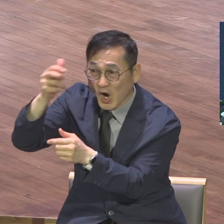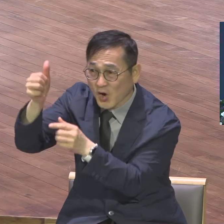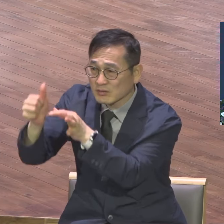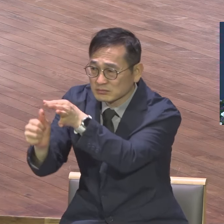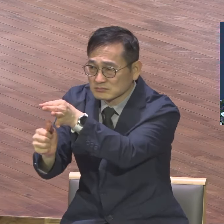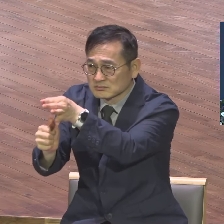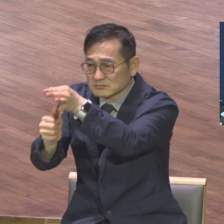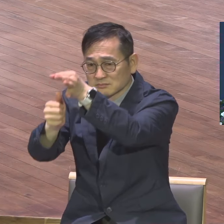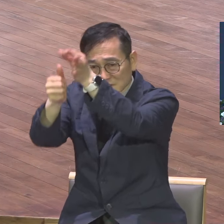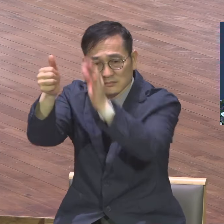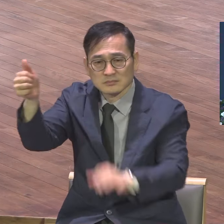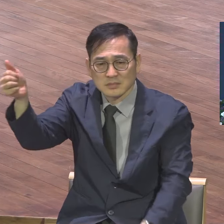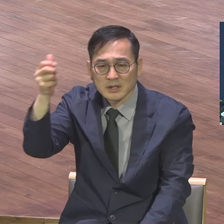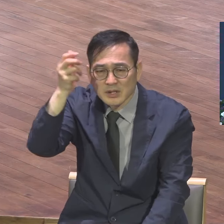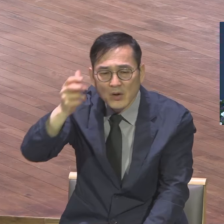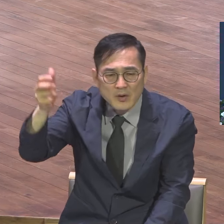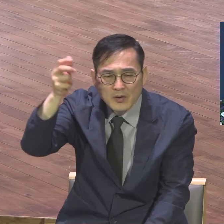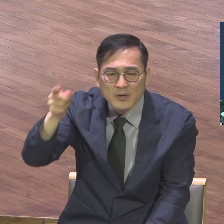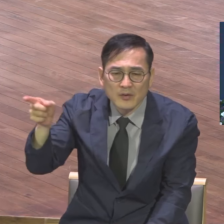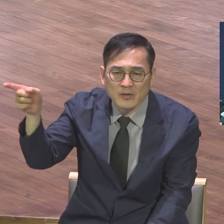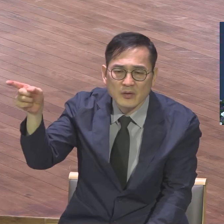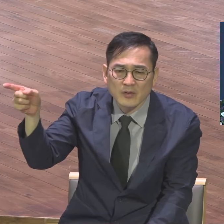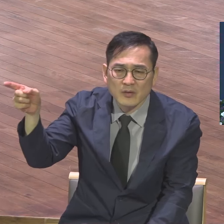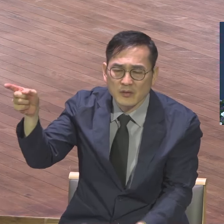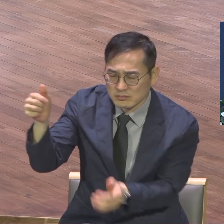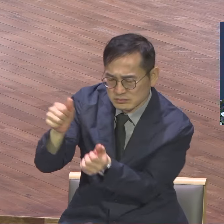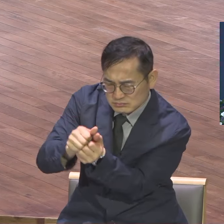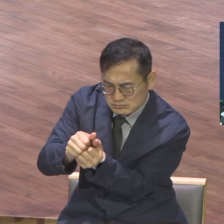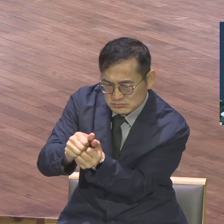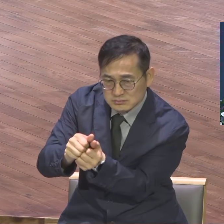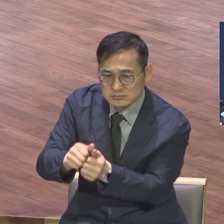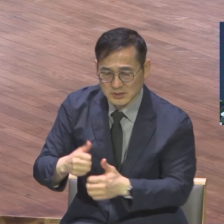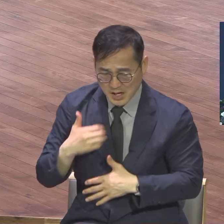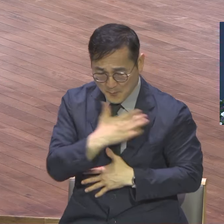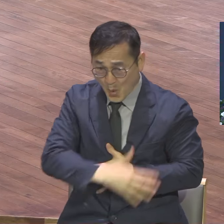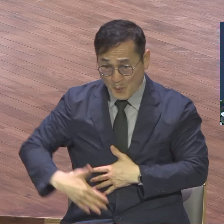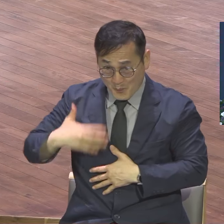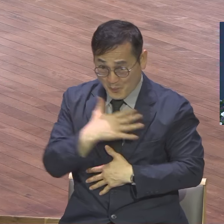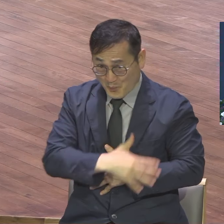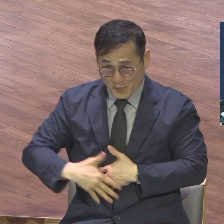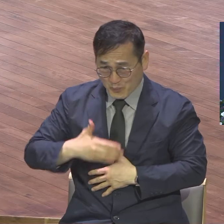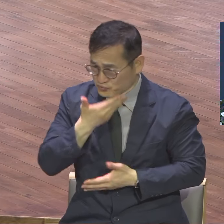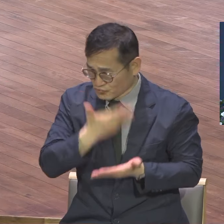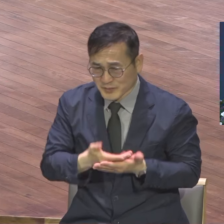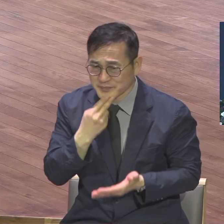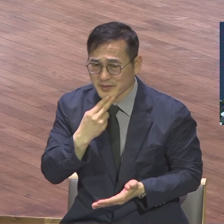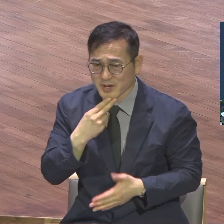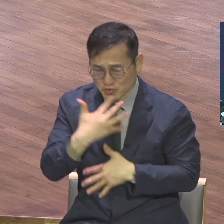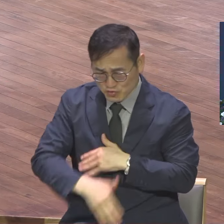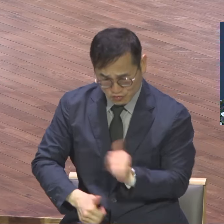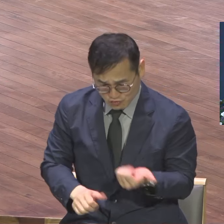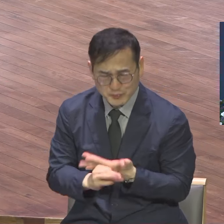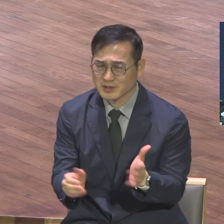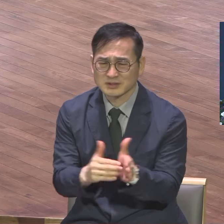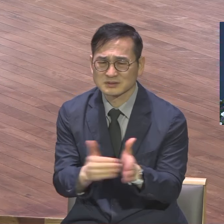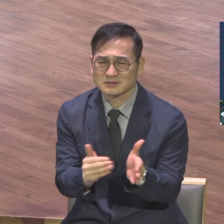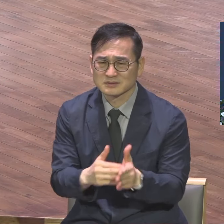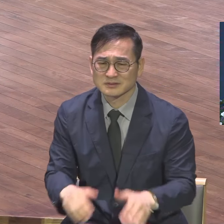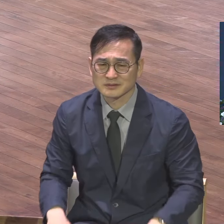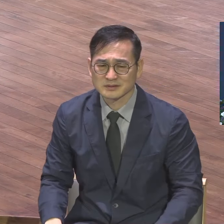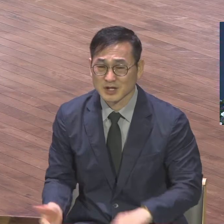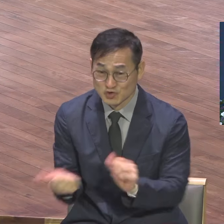존재라, 영적 존재라니까요. 여러분 자꾸 육체를 중요하게 생각하는데 육체는 아무것도 아니라니까. 이거는 쓰레기,